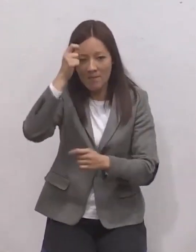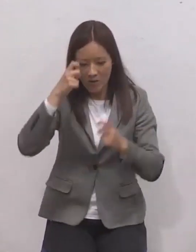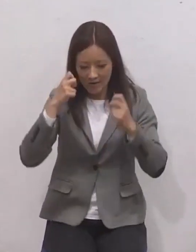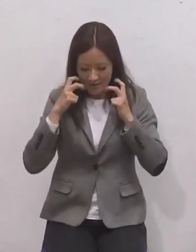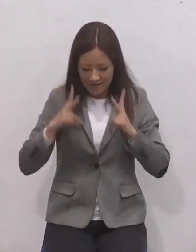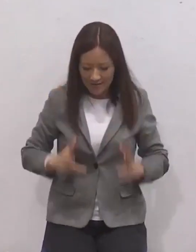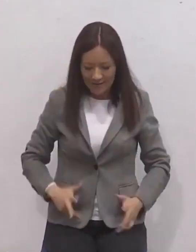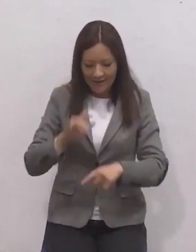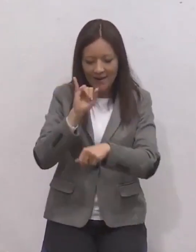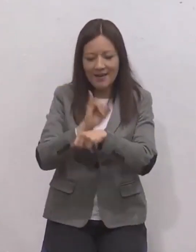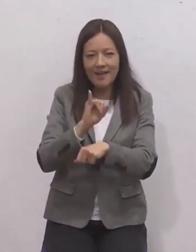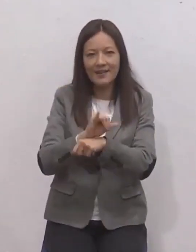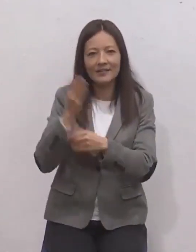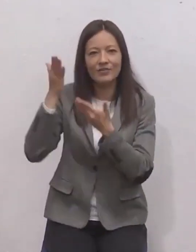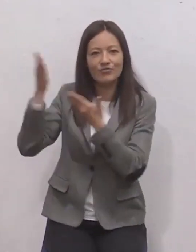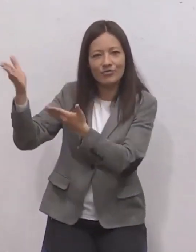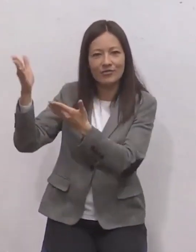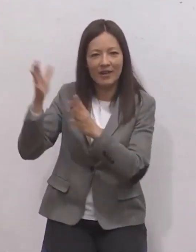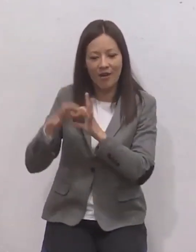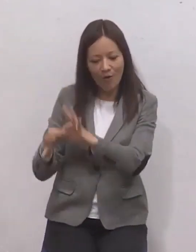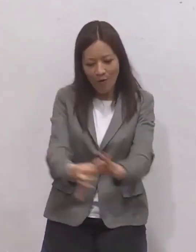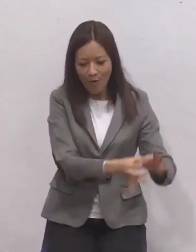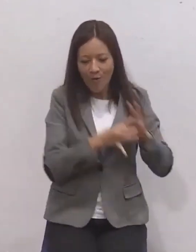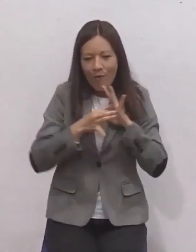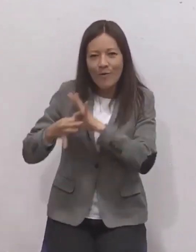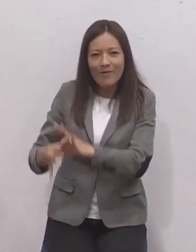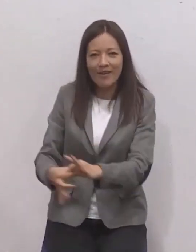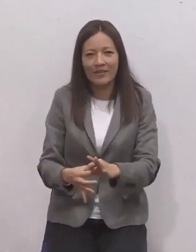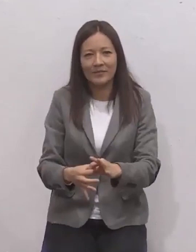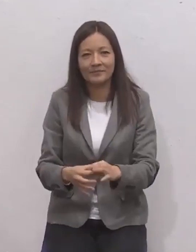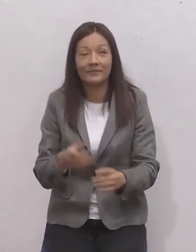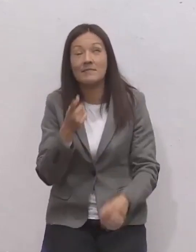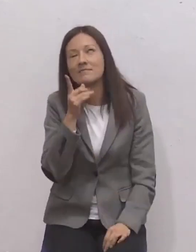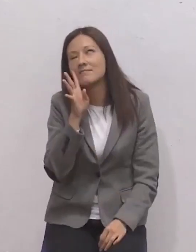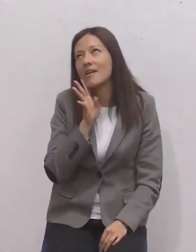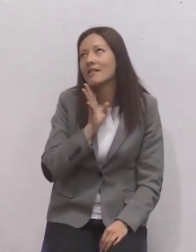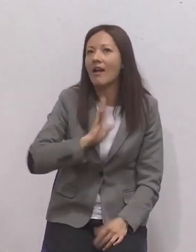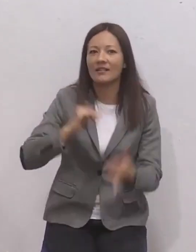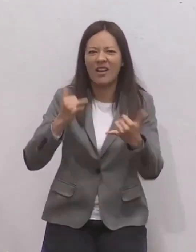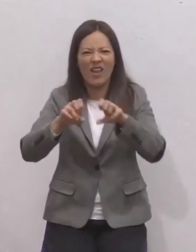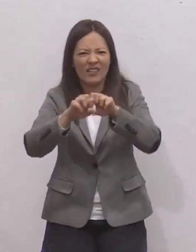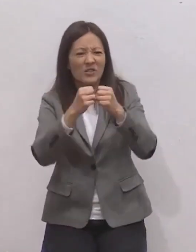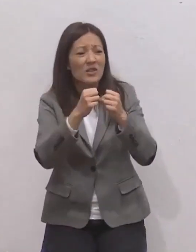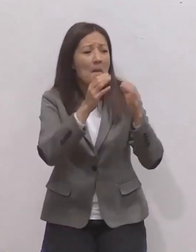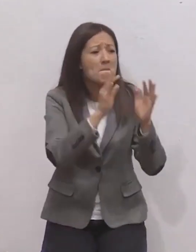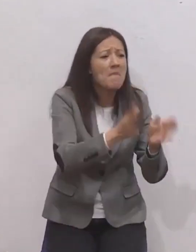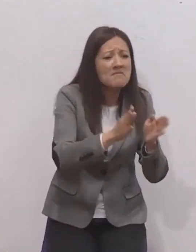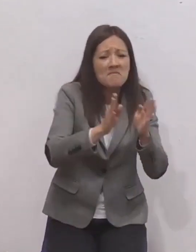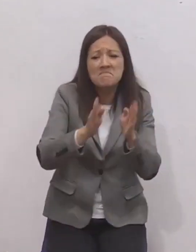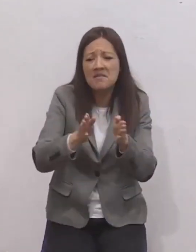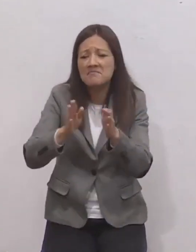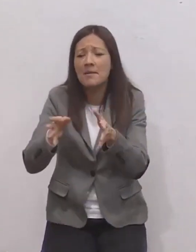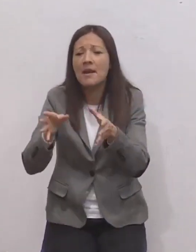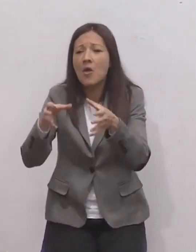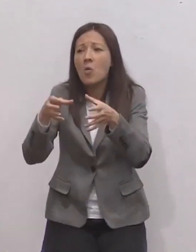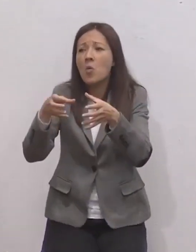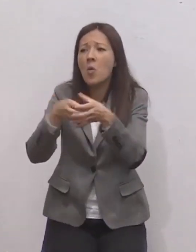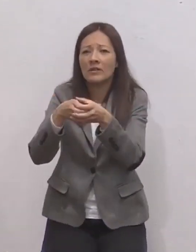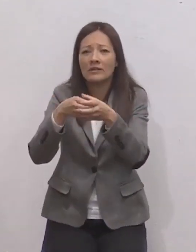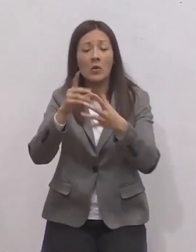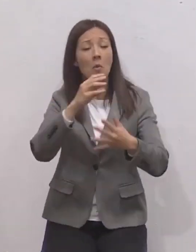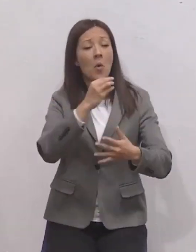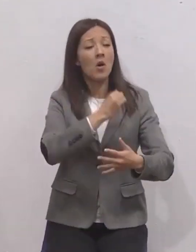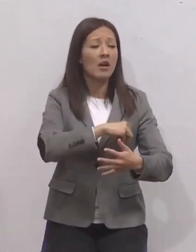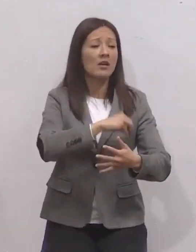pasos adecuados. Y me encanta que ahora estamos destruyendo todo eso. Y lo vamos a destruir más. Vamos a destruir toda nuestra